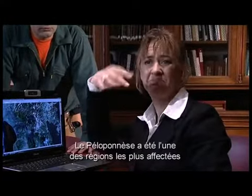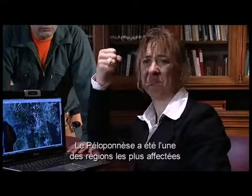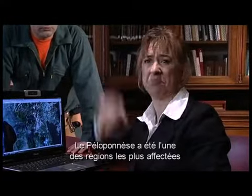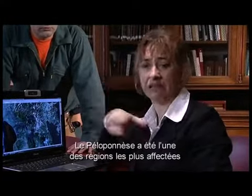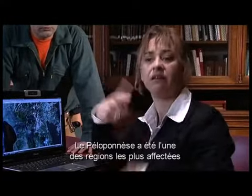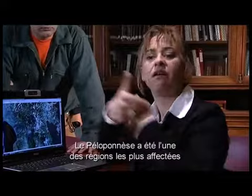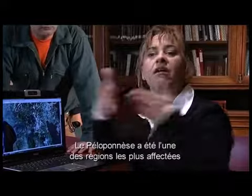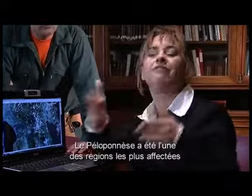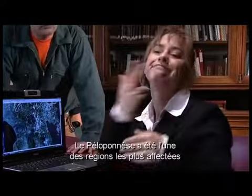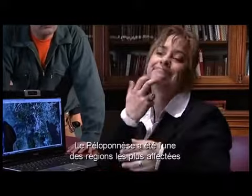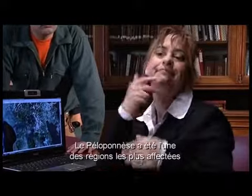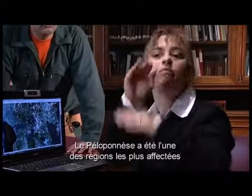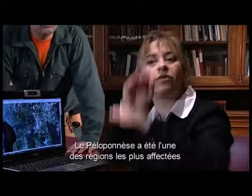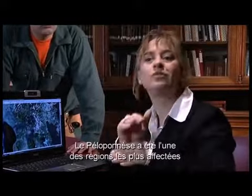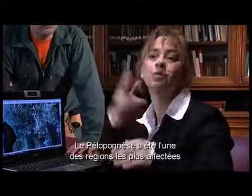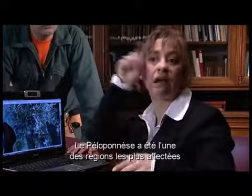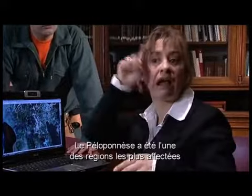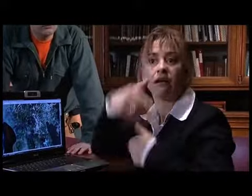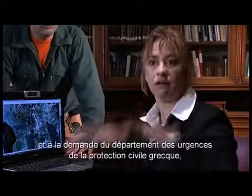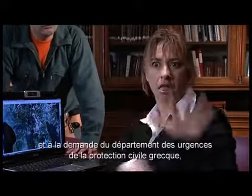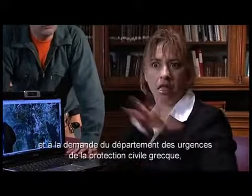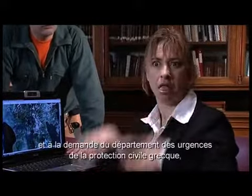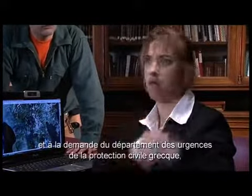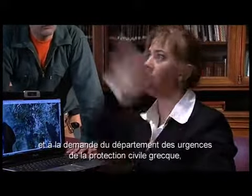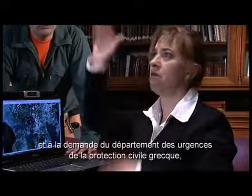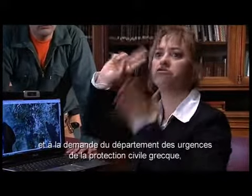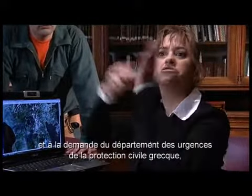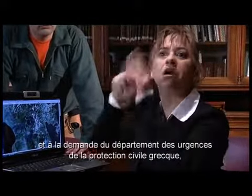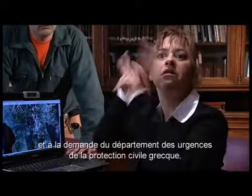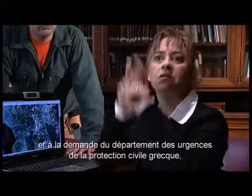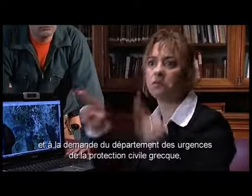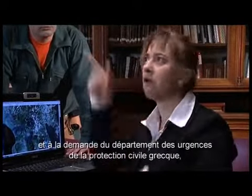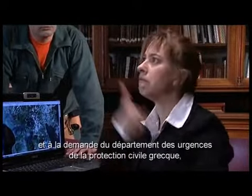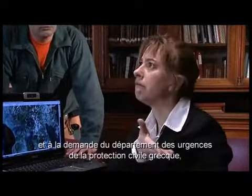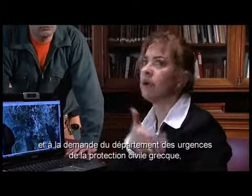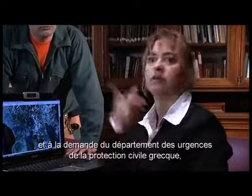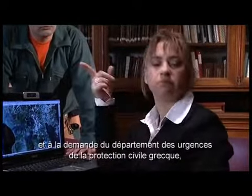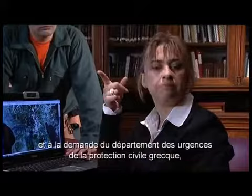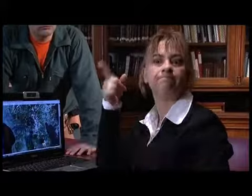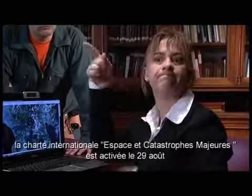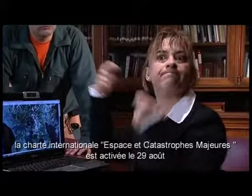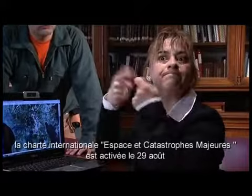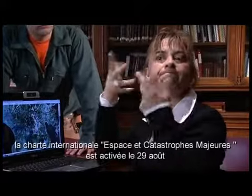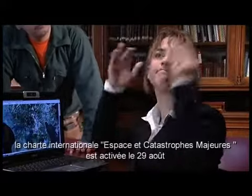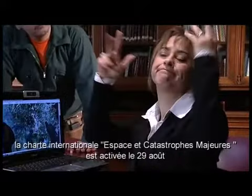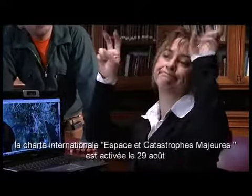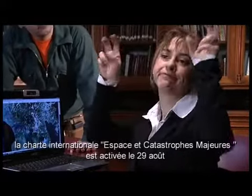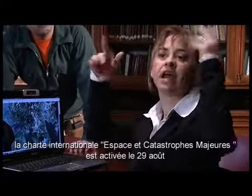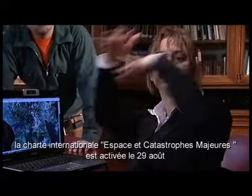Péloponnèse a été l'une des régions les plus affectées. Et à la demande du département des urgences de la protection civile grecque, la charte internationale Espace